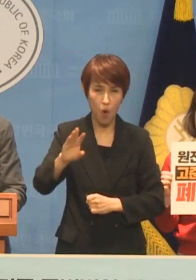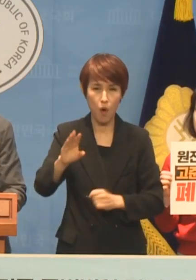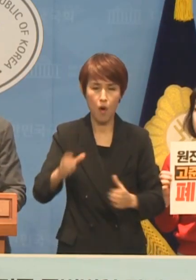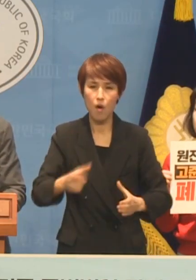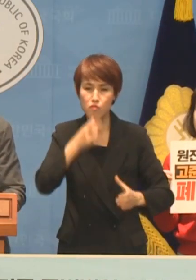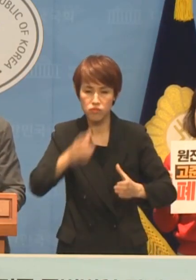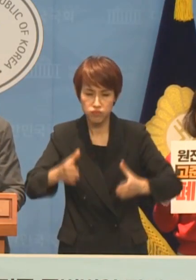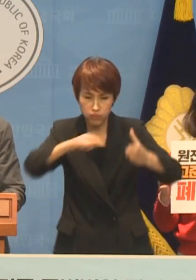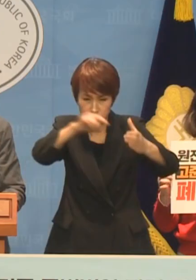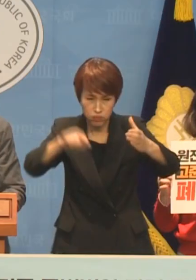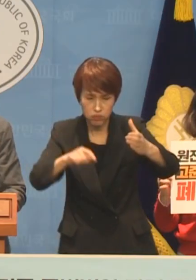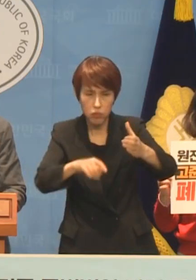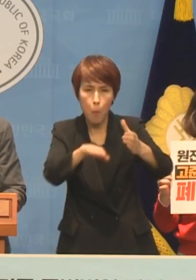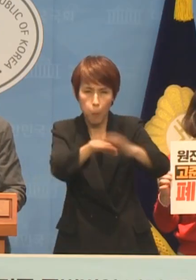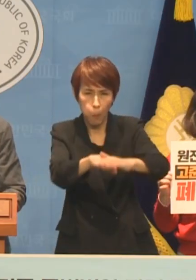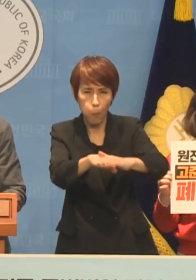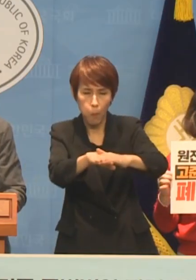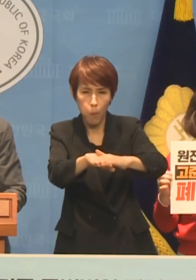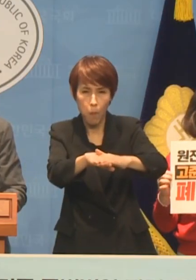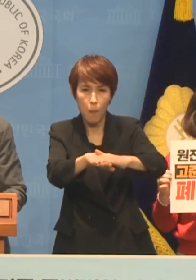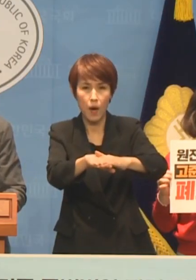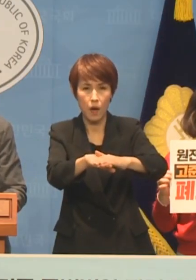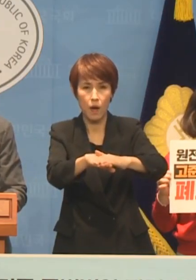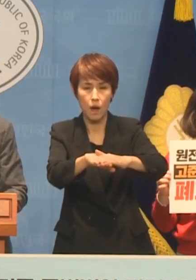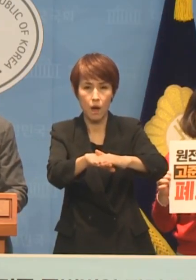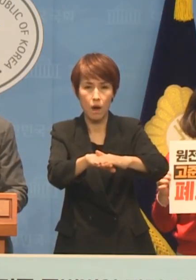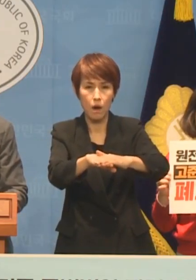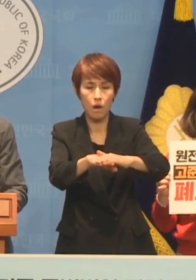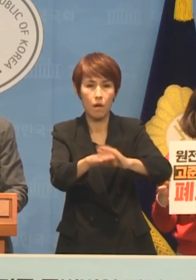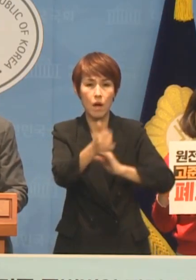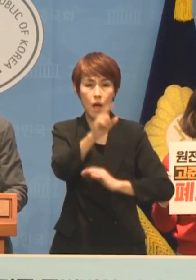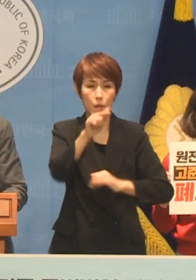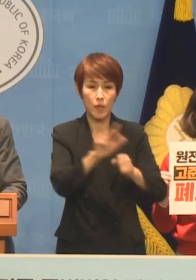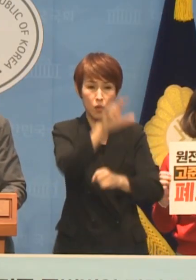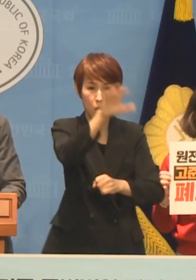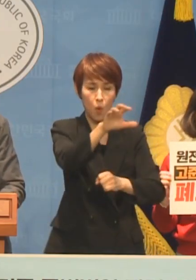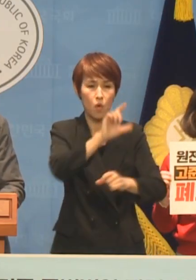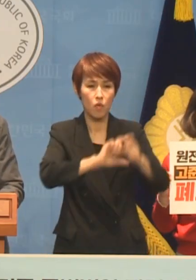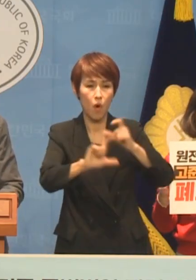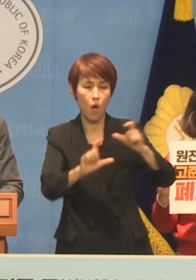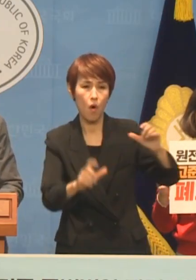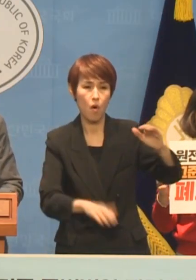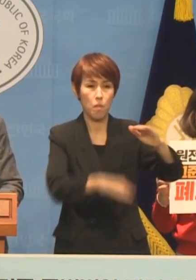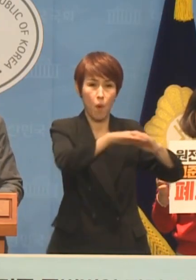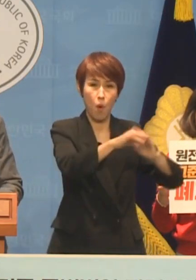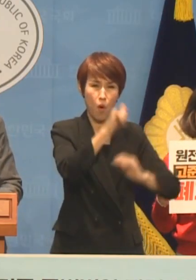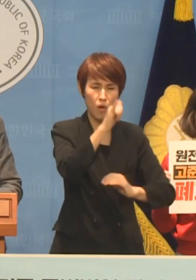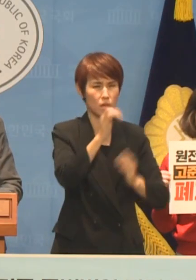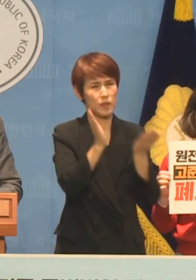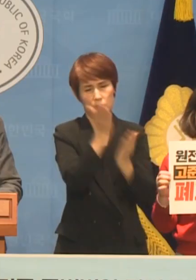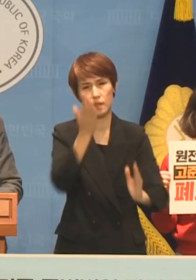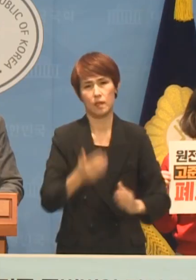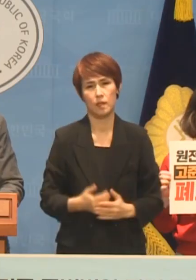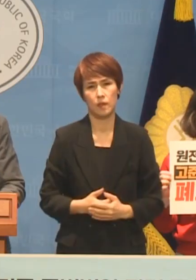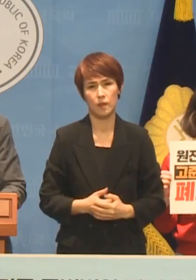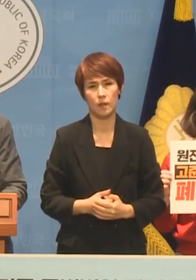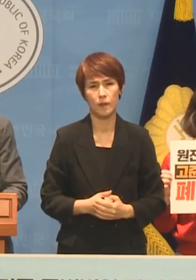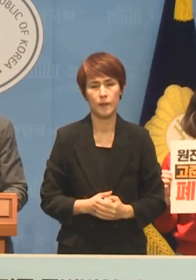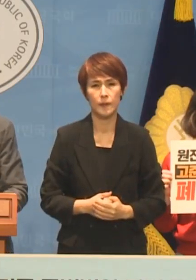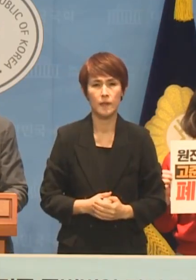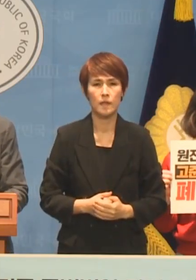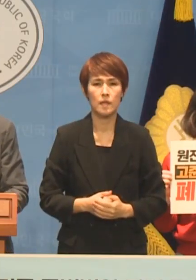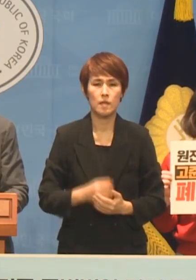정상적인 상황이고요. 이것을 끄집어내어서 핵발전소 부지에 추가로 저장하는 것은 정상적인 상황이 아닙니다. 그렇기 때문에 지난